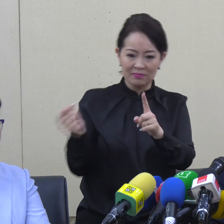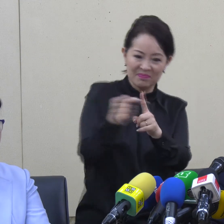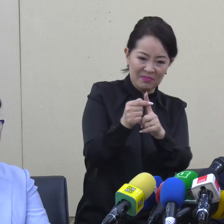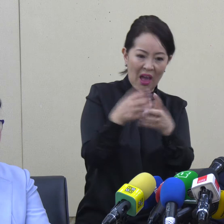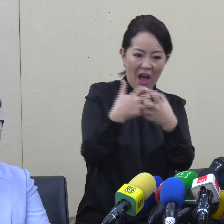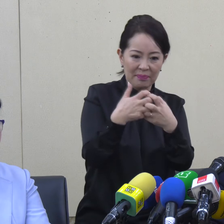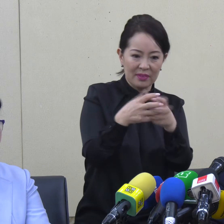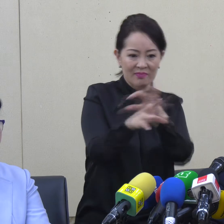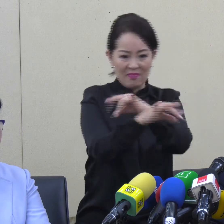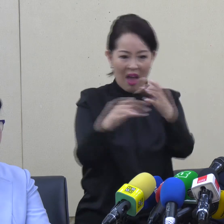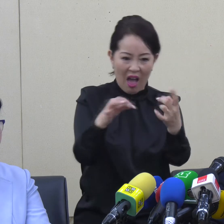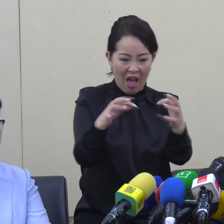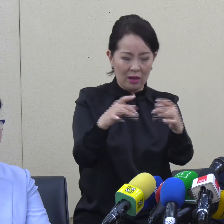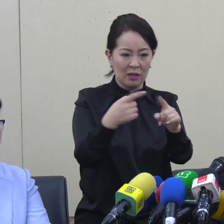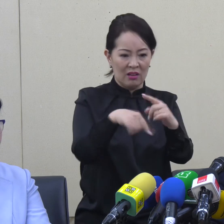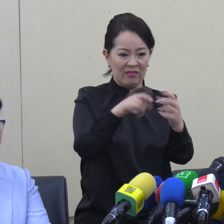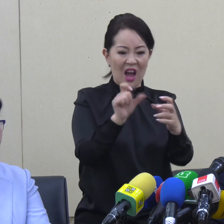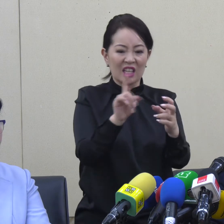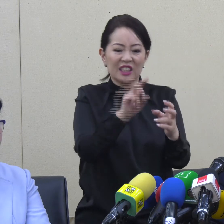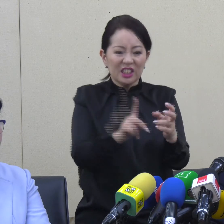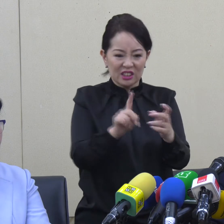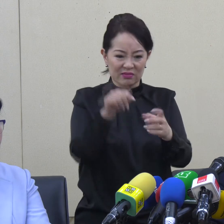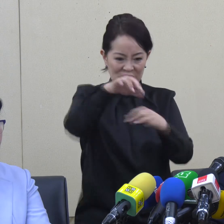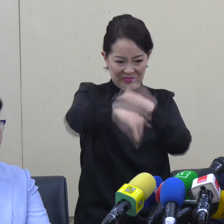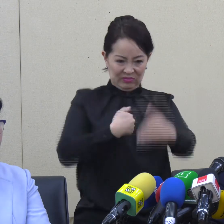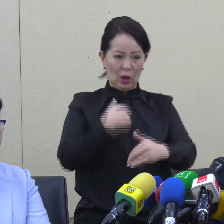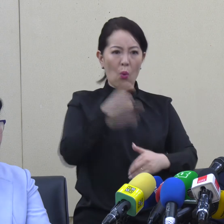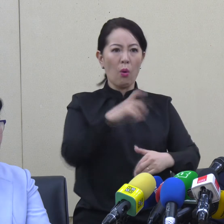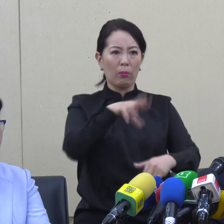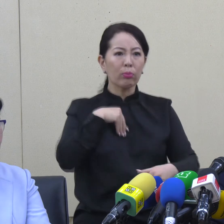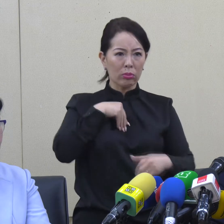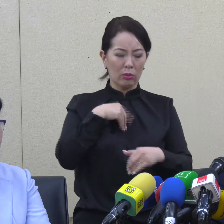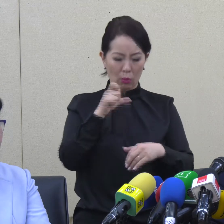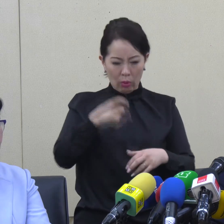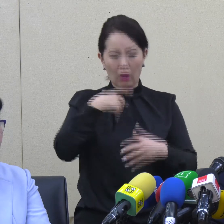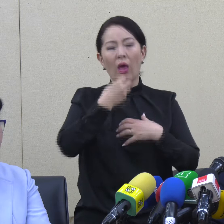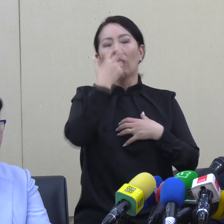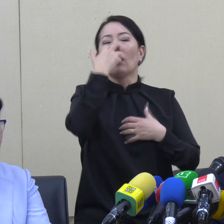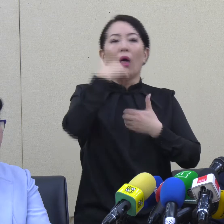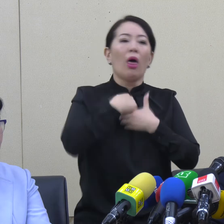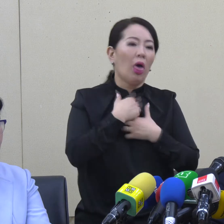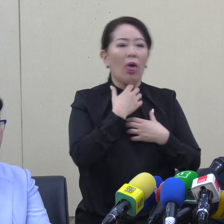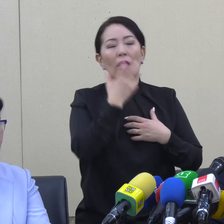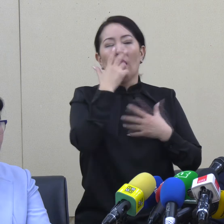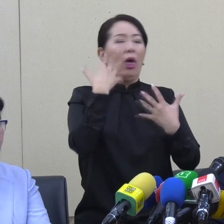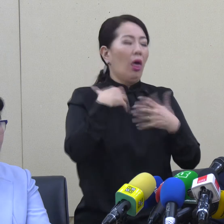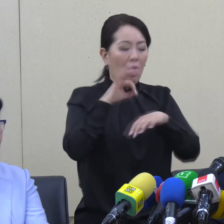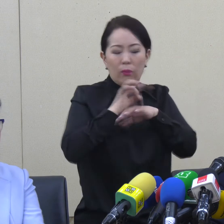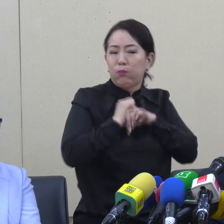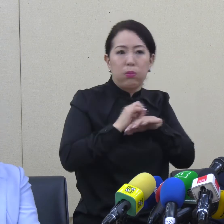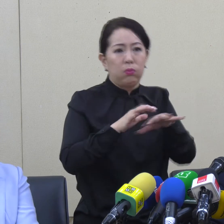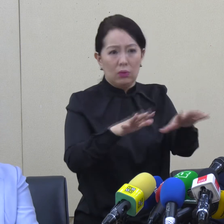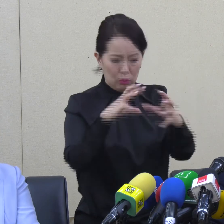амтны вирусууд хоорондоо ирлээдчээд тэгээ мөн хүнд ороод хүнээс одоо бас амьсгалаар дамжин халдварлаж энэ